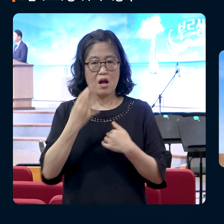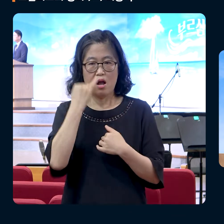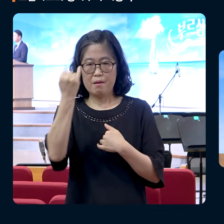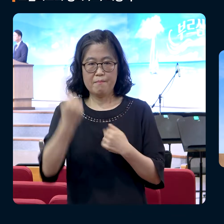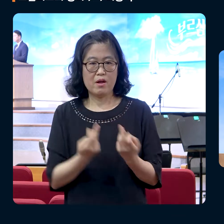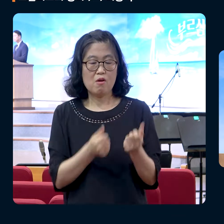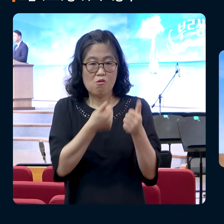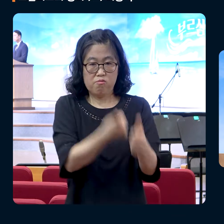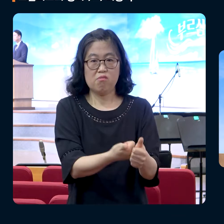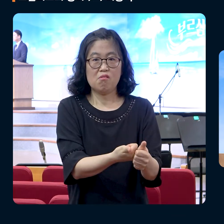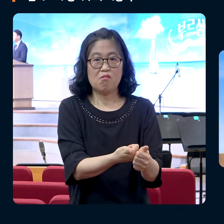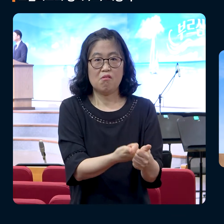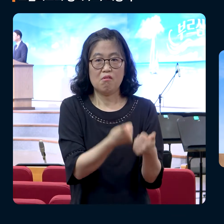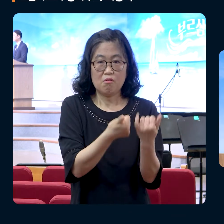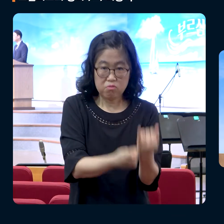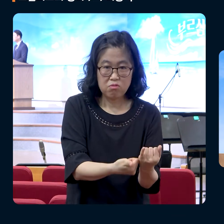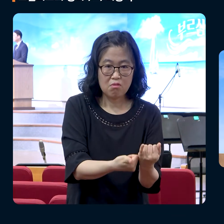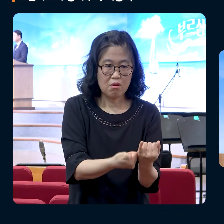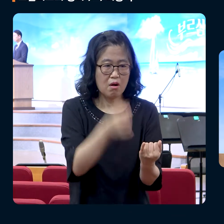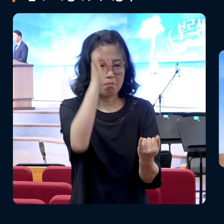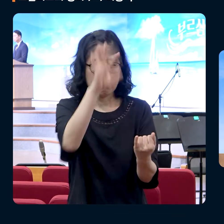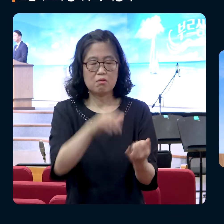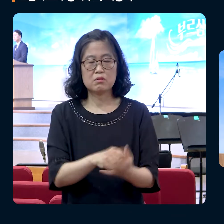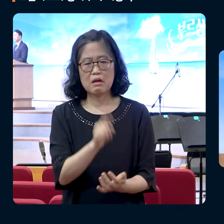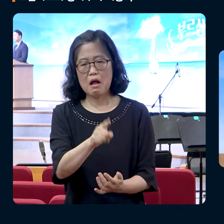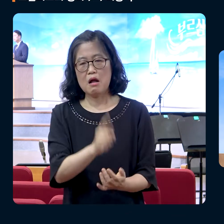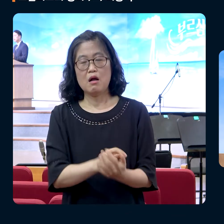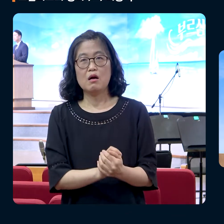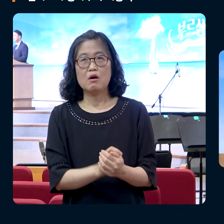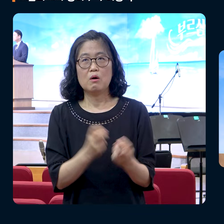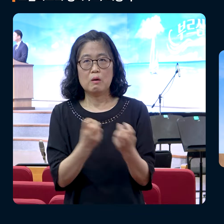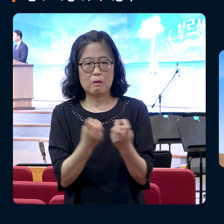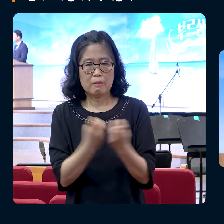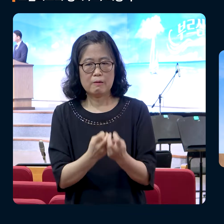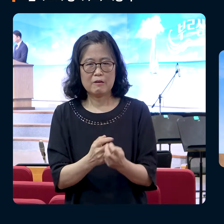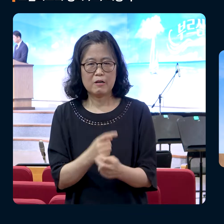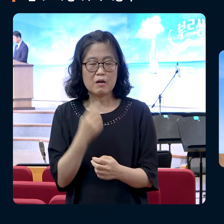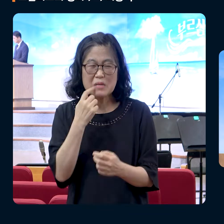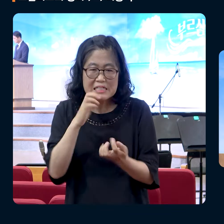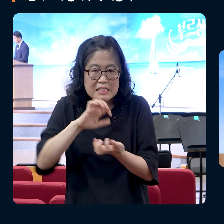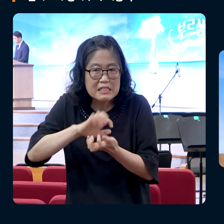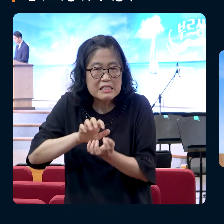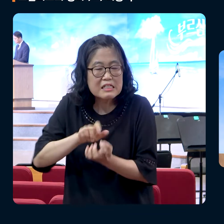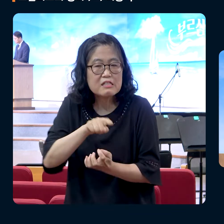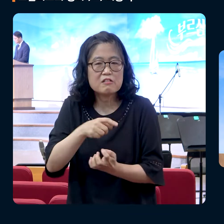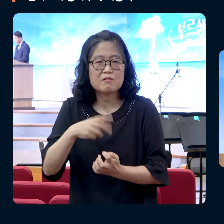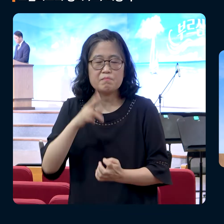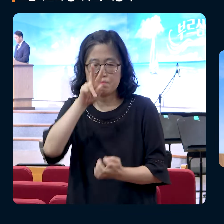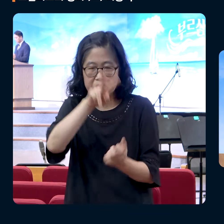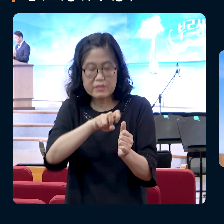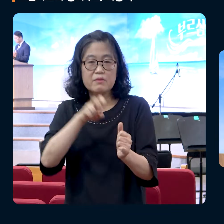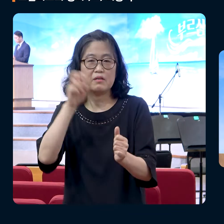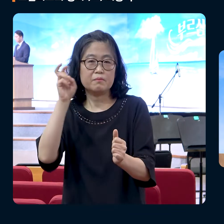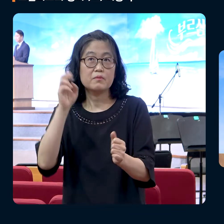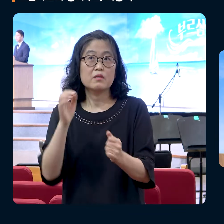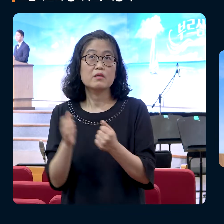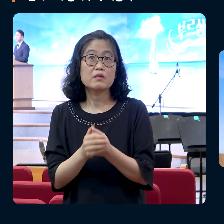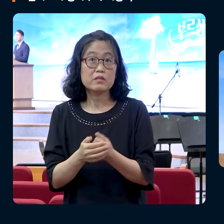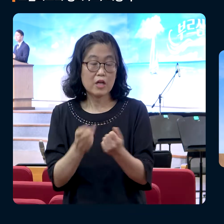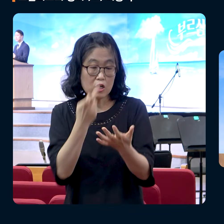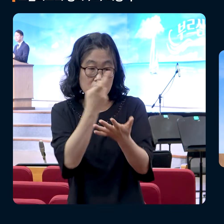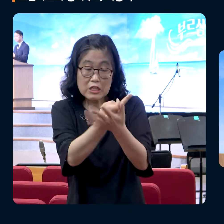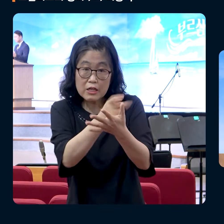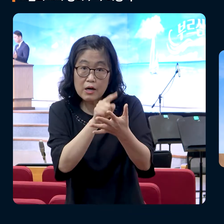르우벤을 보면서 치가 떨리지 않겠습니까? 저거 어떻게 해야 되지? 막 이런 생각이 들지 않았겠습니까? 그런